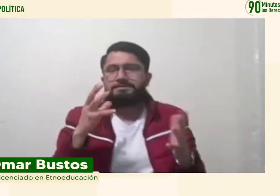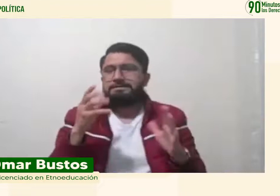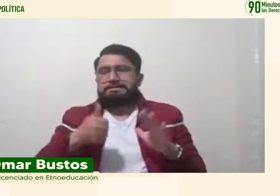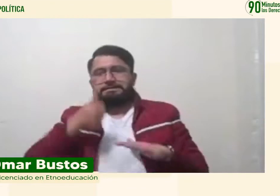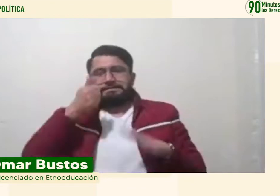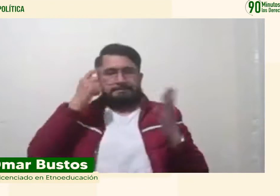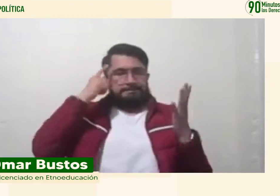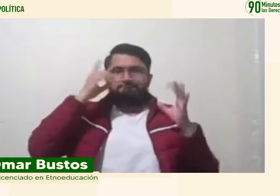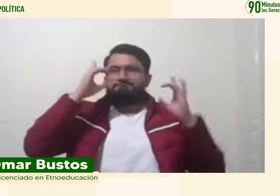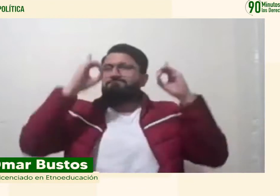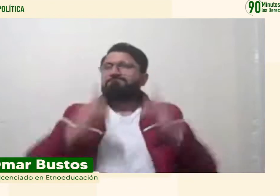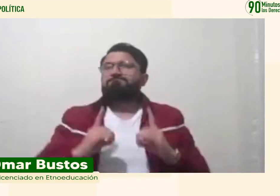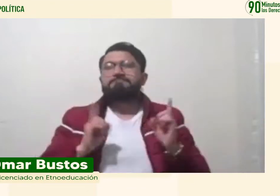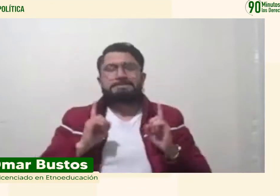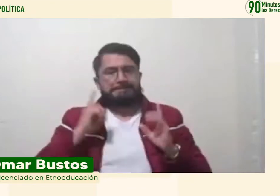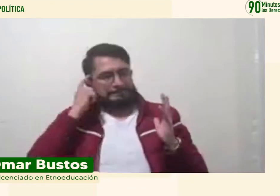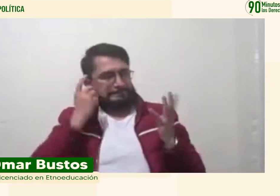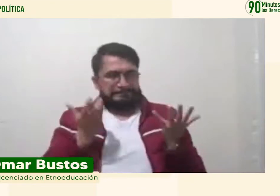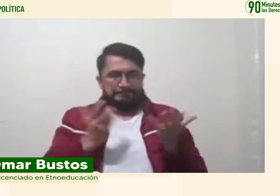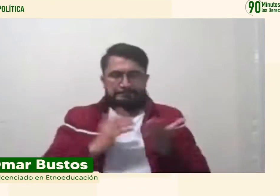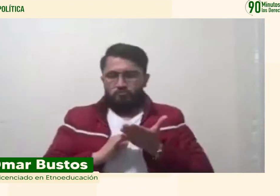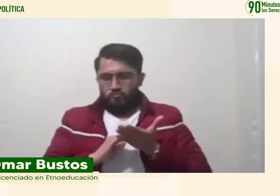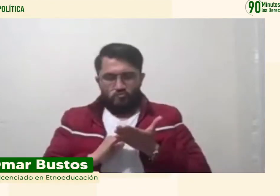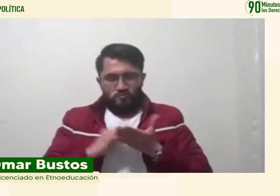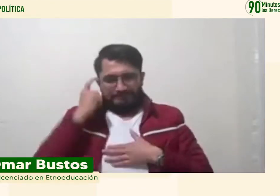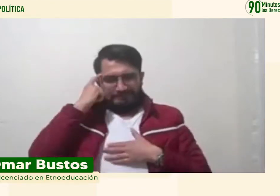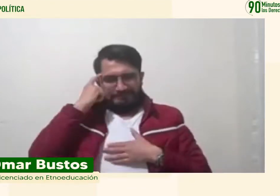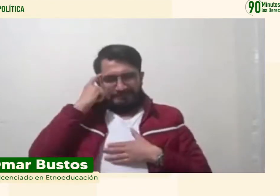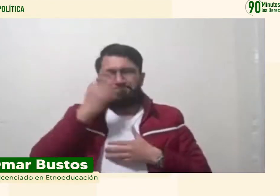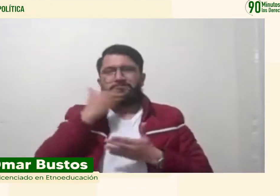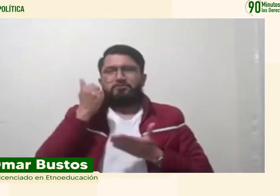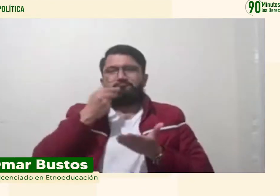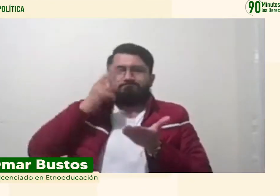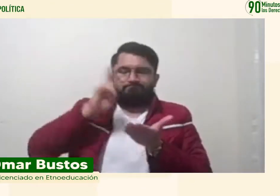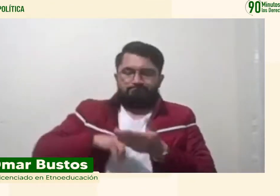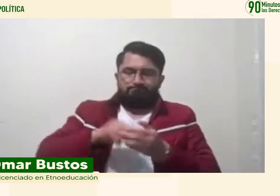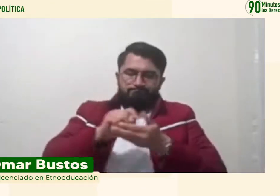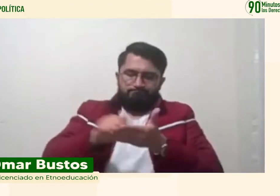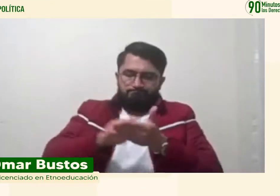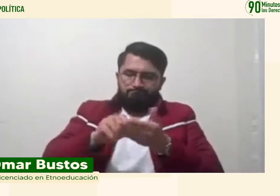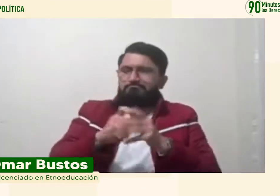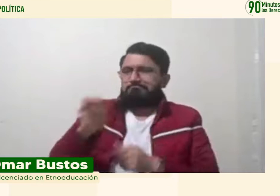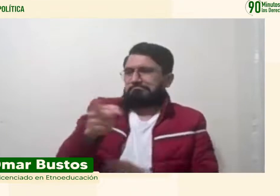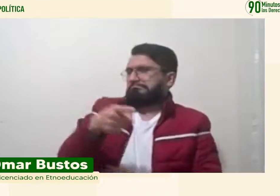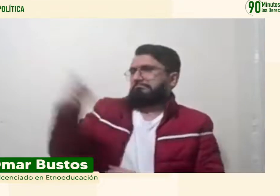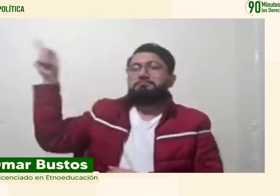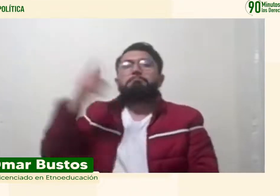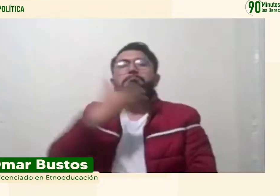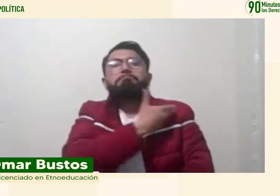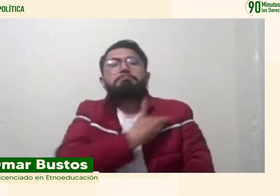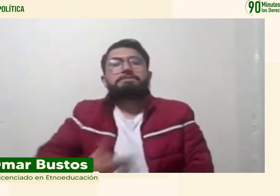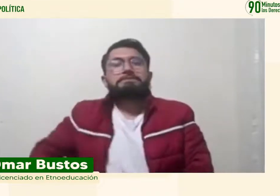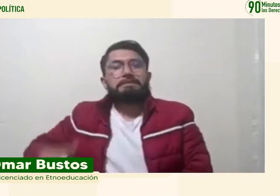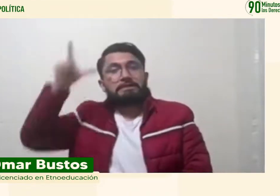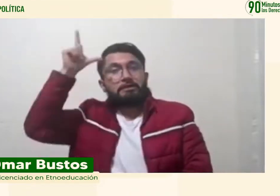y esto tengo unas consecuencias nos mandaron a ejecutar pero entonces qué pasó allí